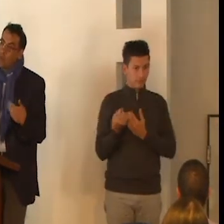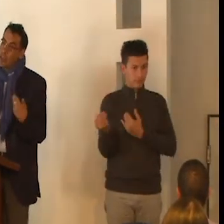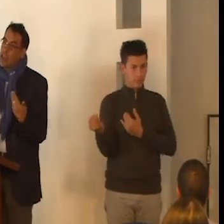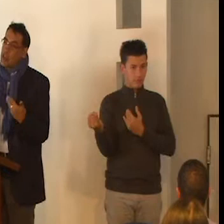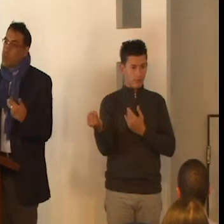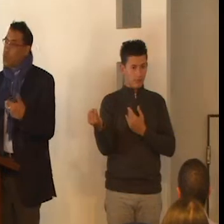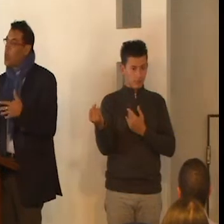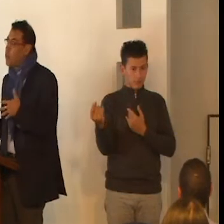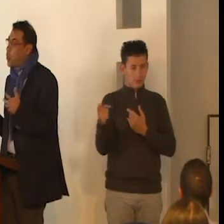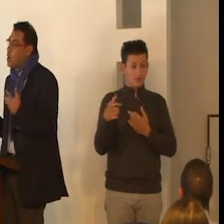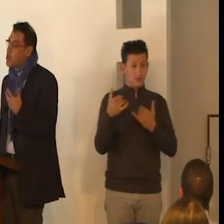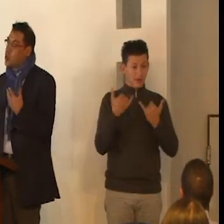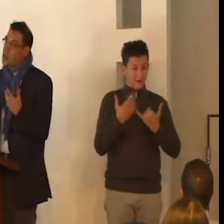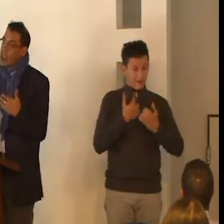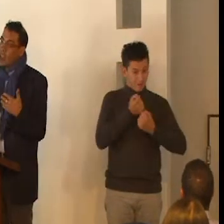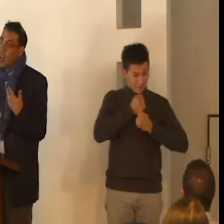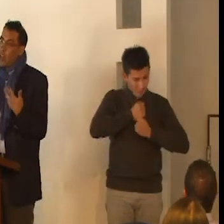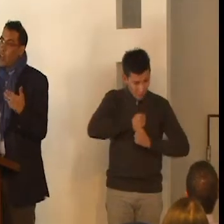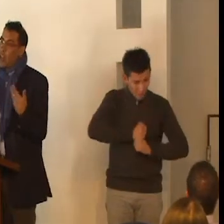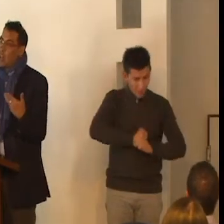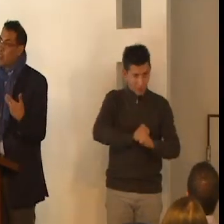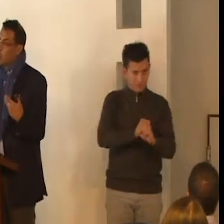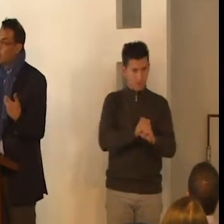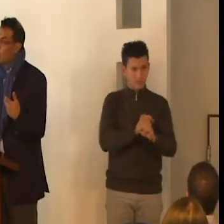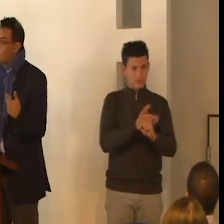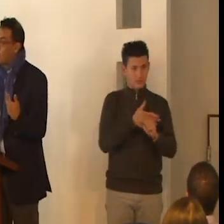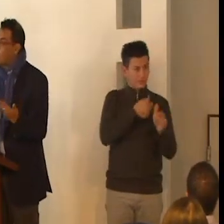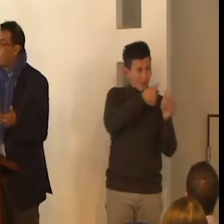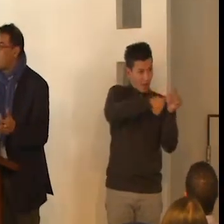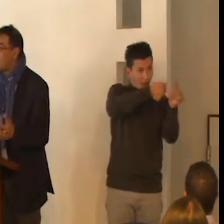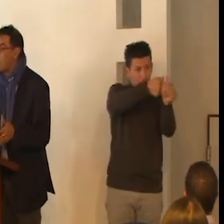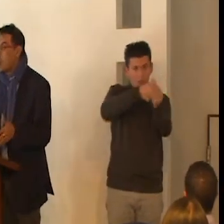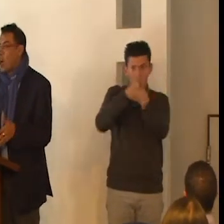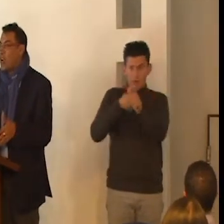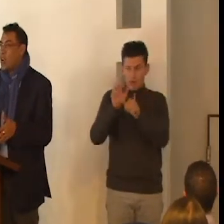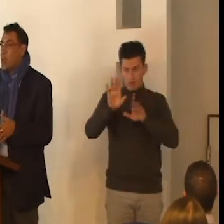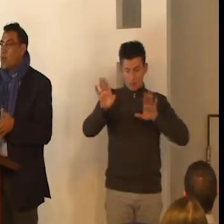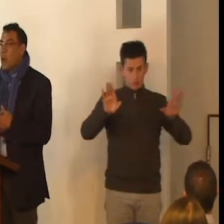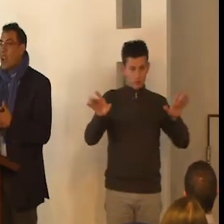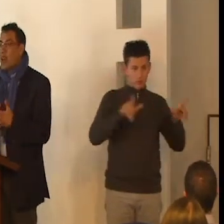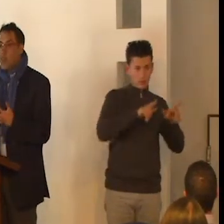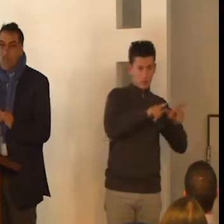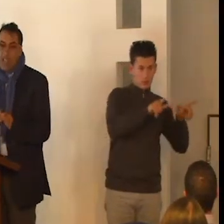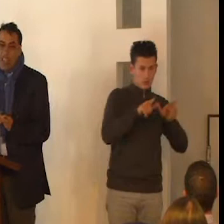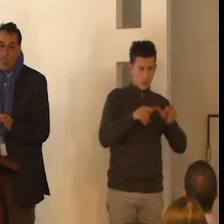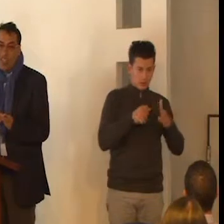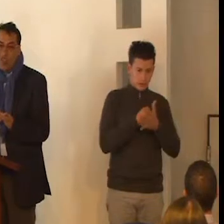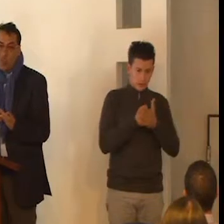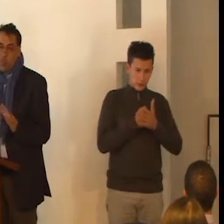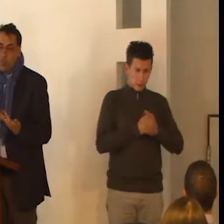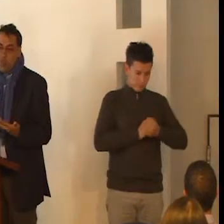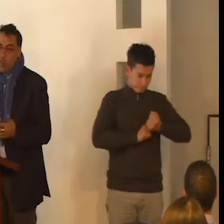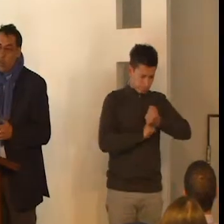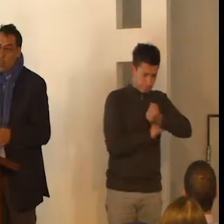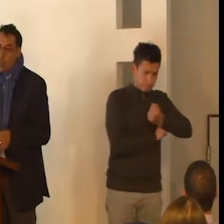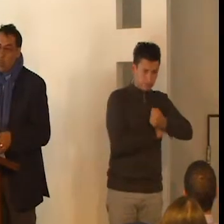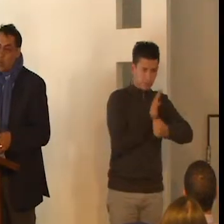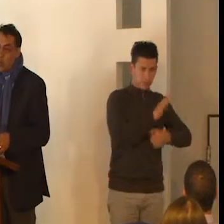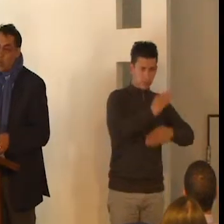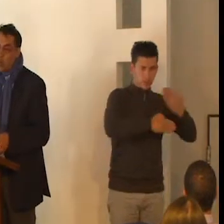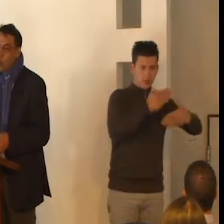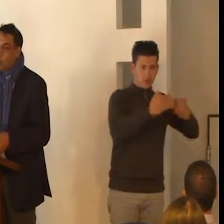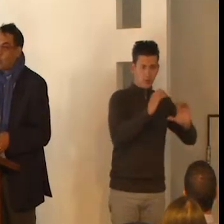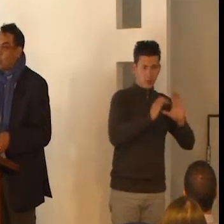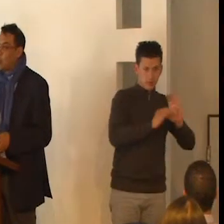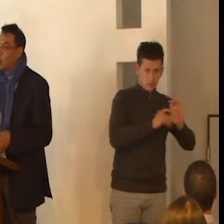que estamos haciendo unos esfuerzos, cada cual de nuestro lugar, para fortalecer esos procesos